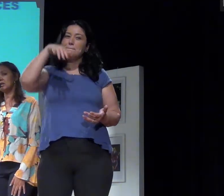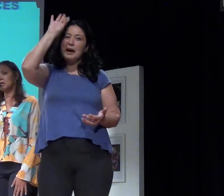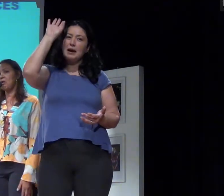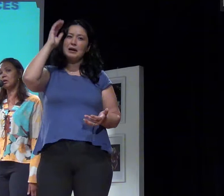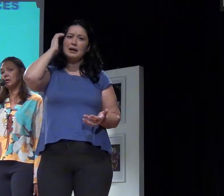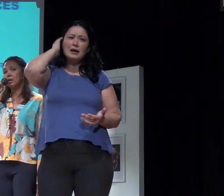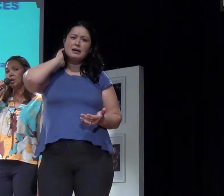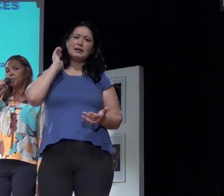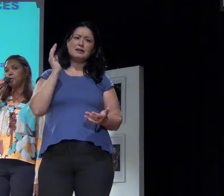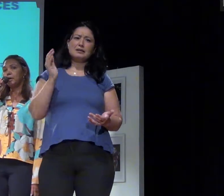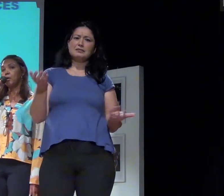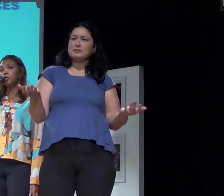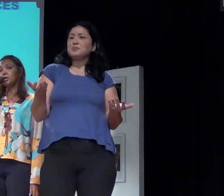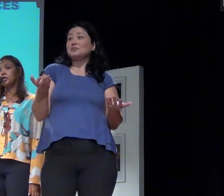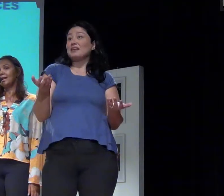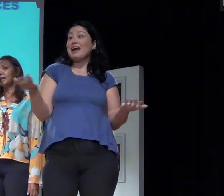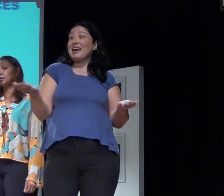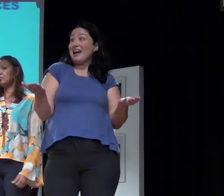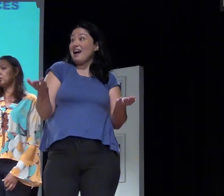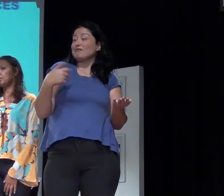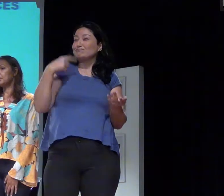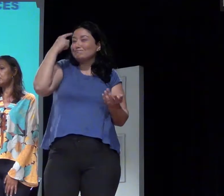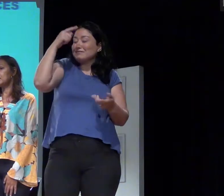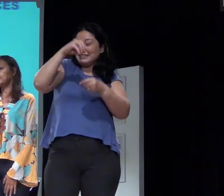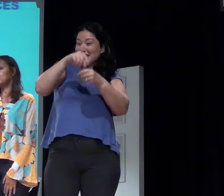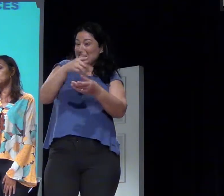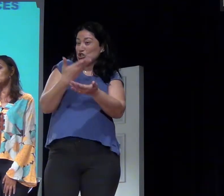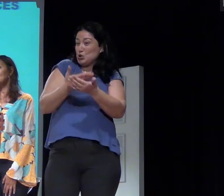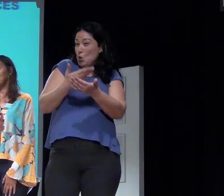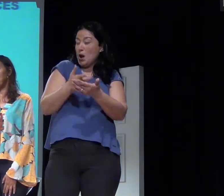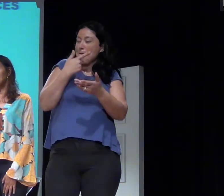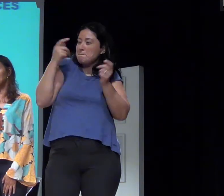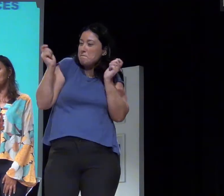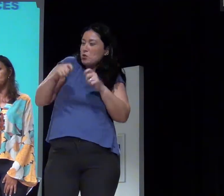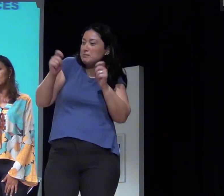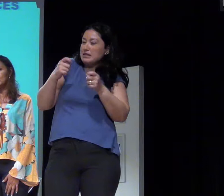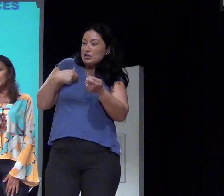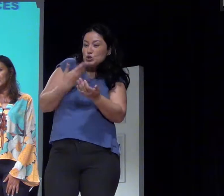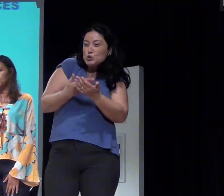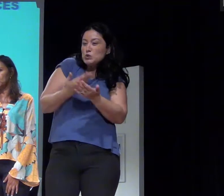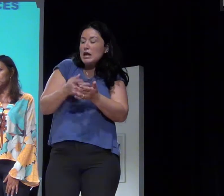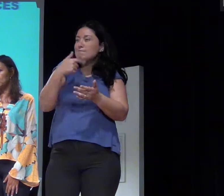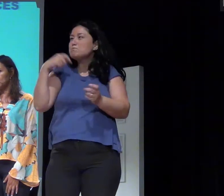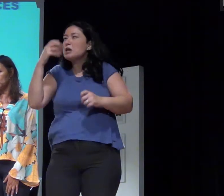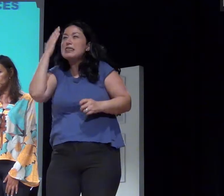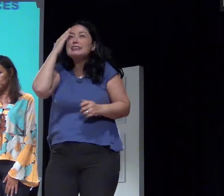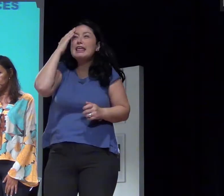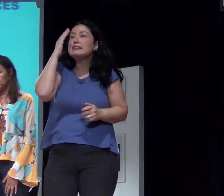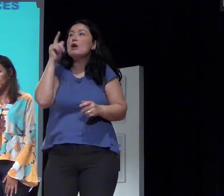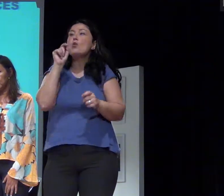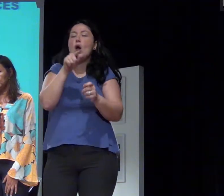na nossa escola, porque é onde a gente está tendo realmente a oportunidade de estudar, de compreender as questões dos